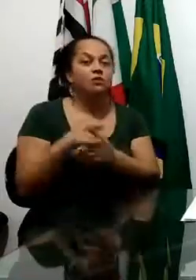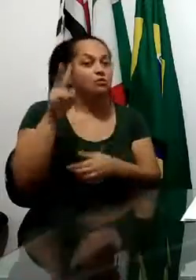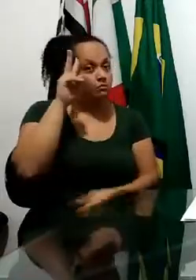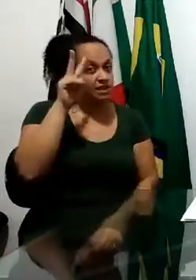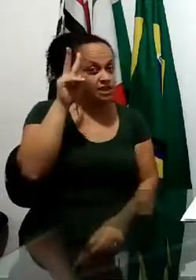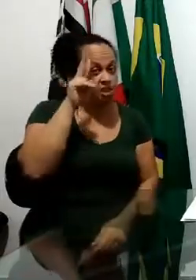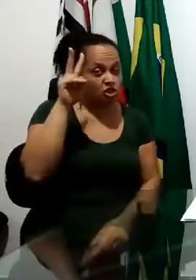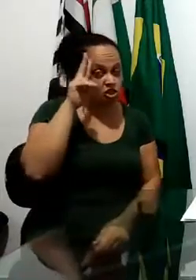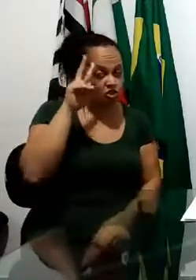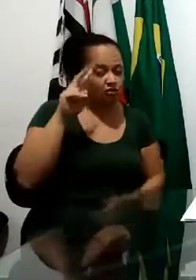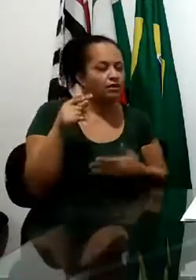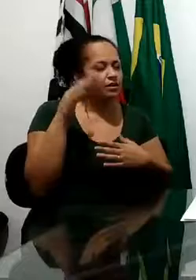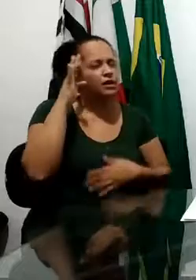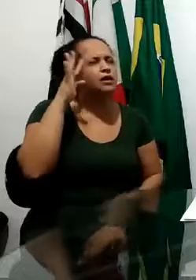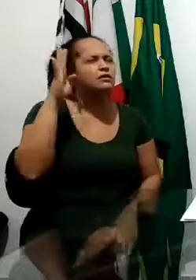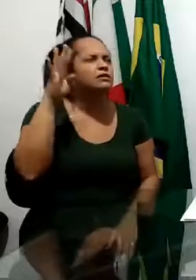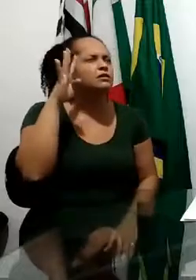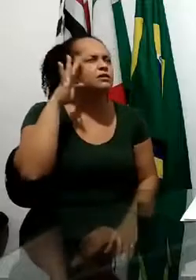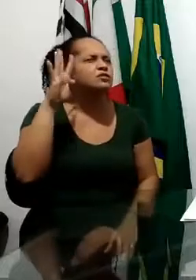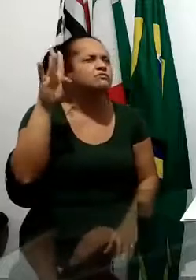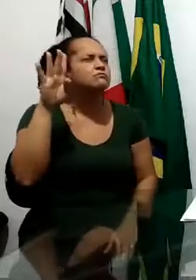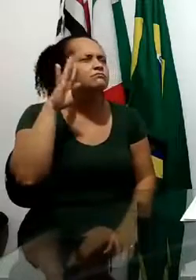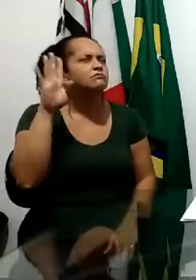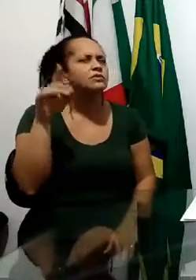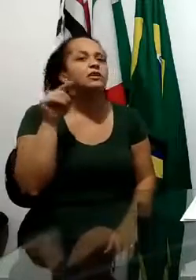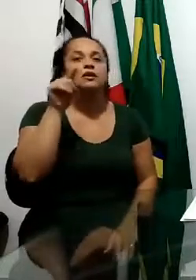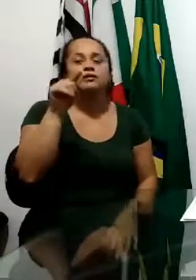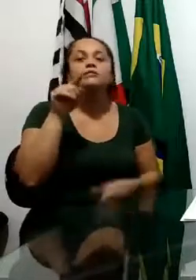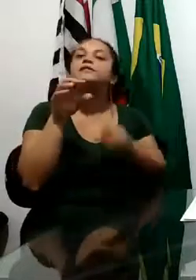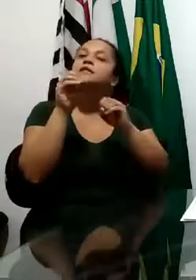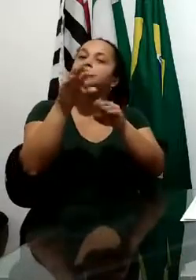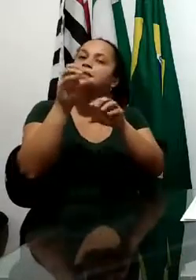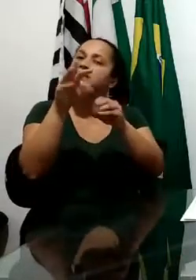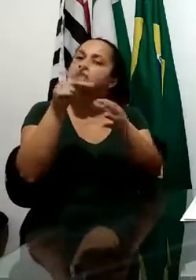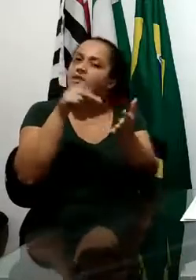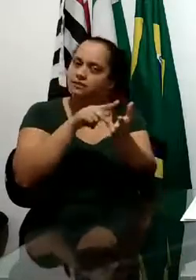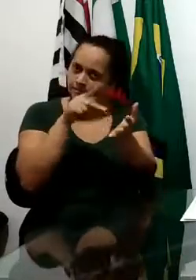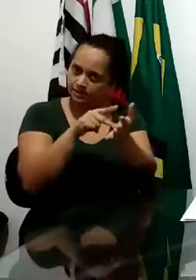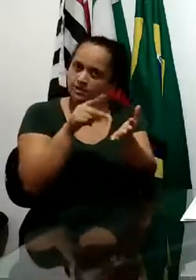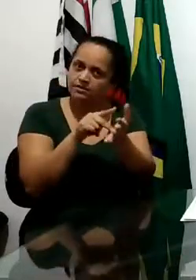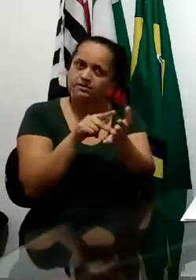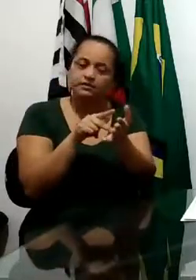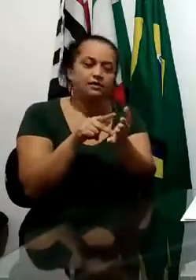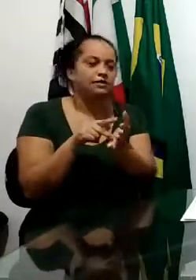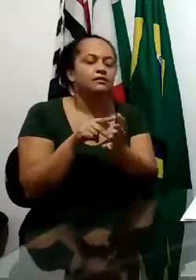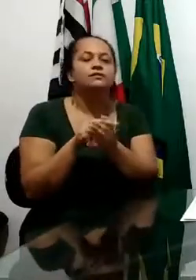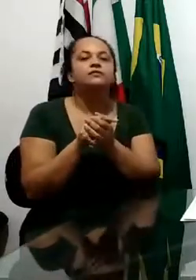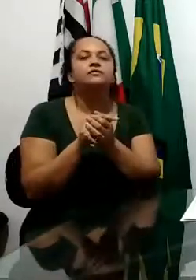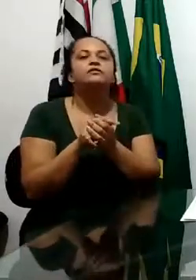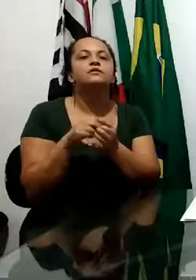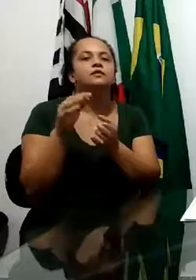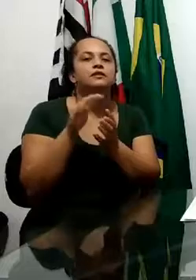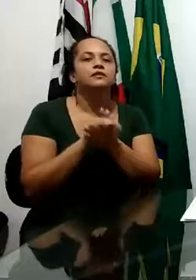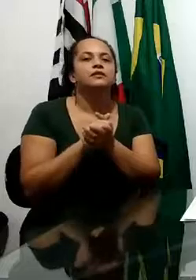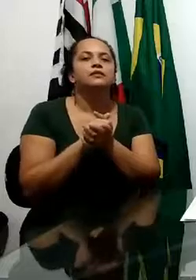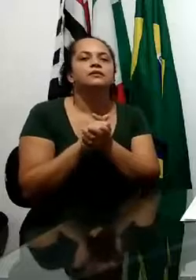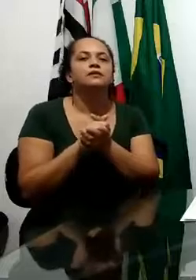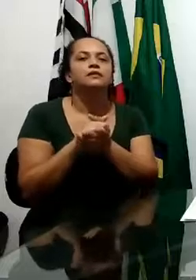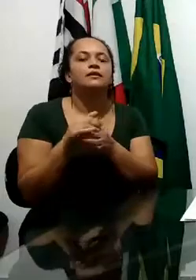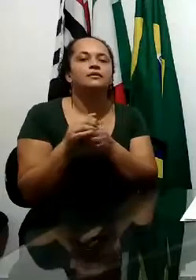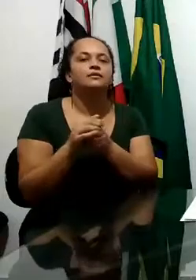história ilustrativa. E assim você ensina verdades eternas através dessa ilustração